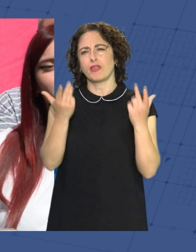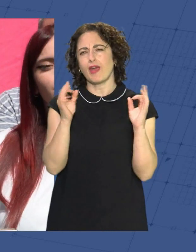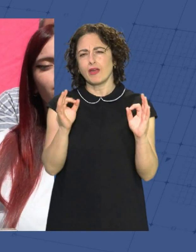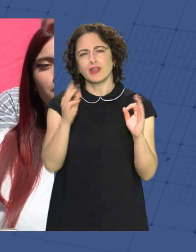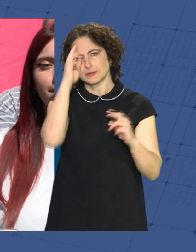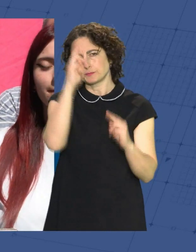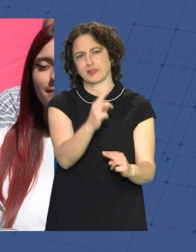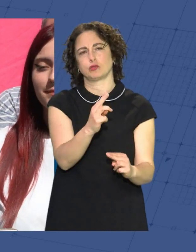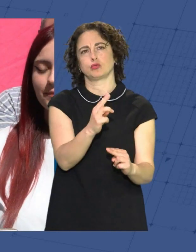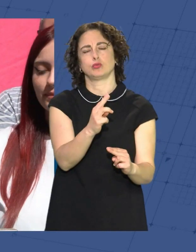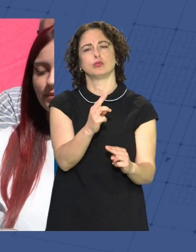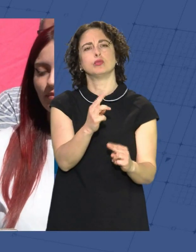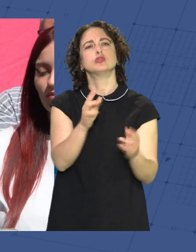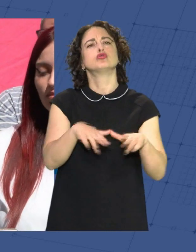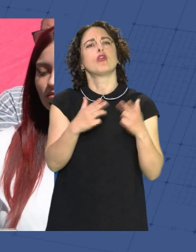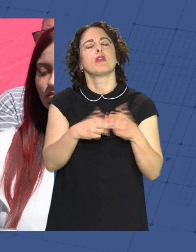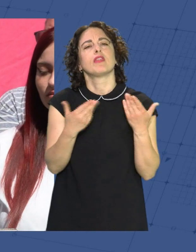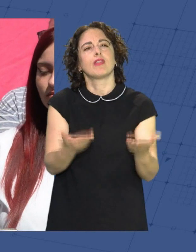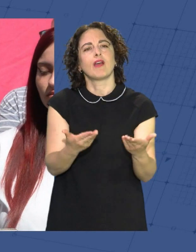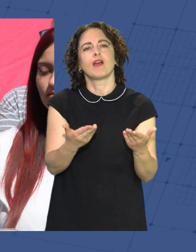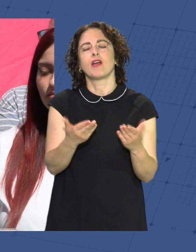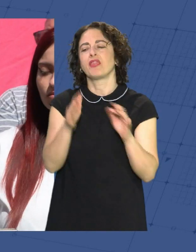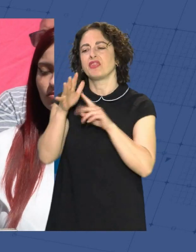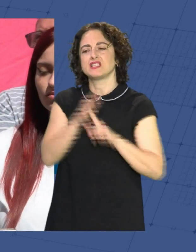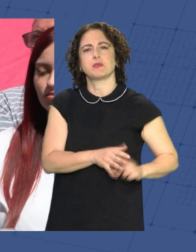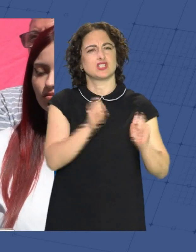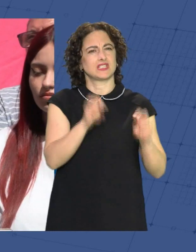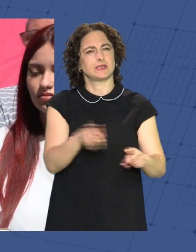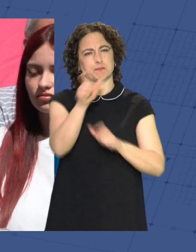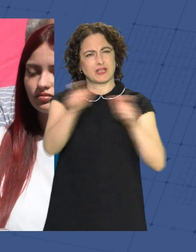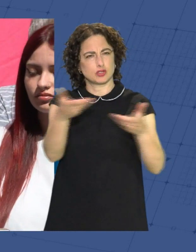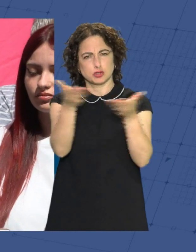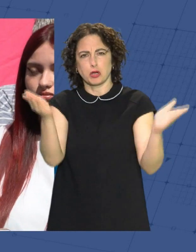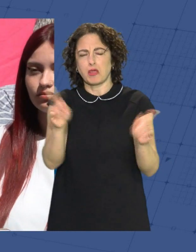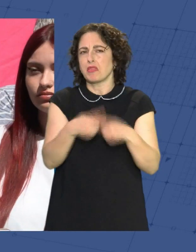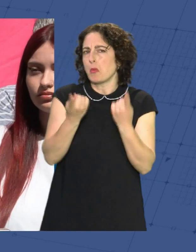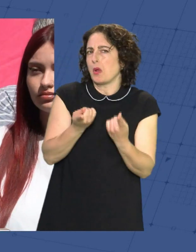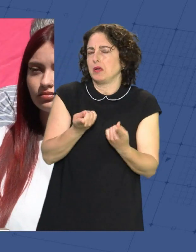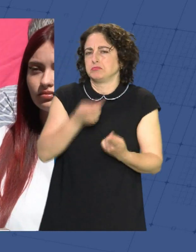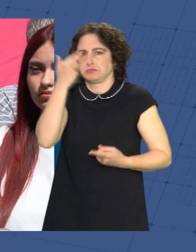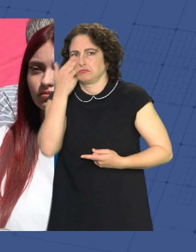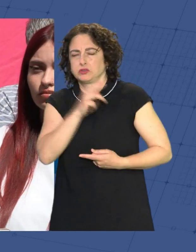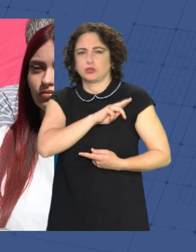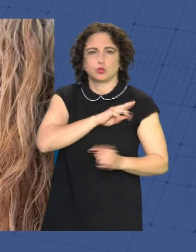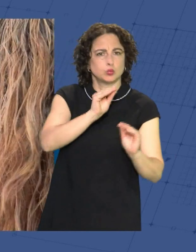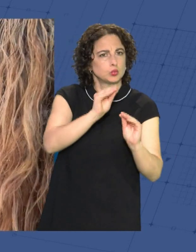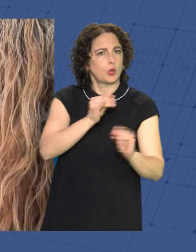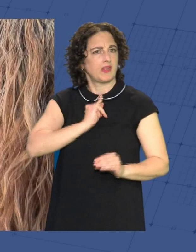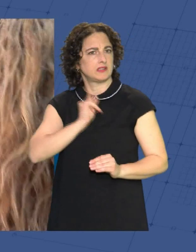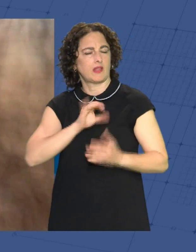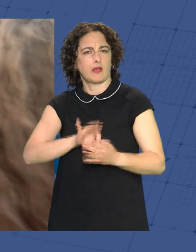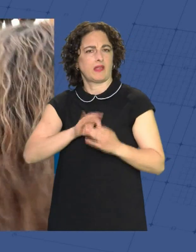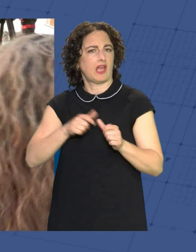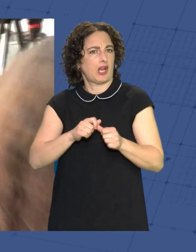respeto, hacia una sociedad sin discriminación a las personas, por su condición sexual o su identidad de